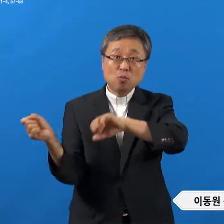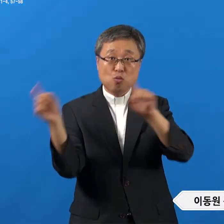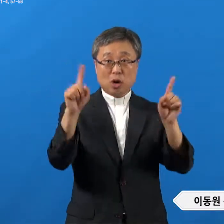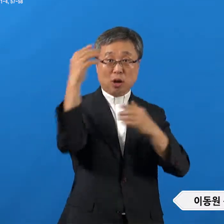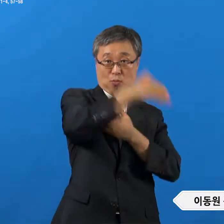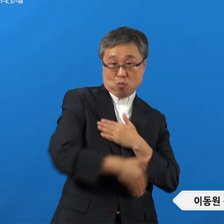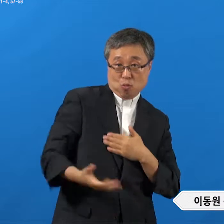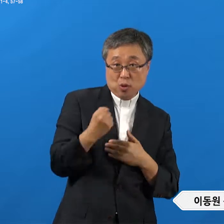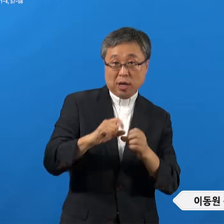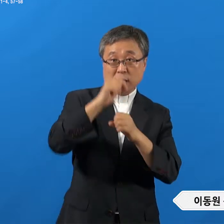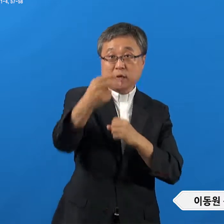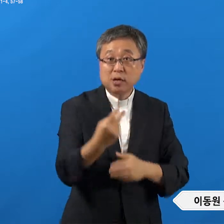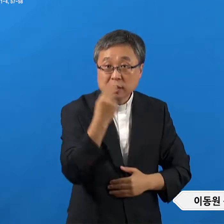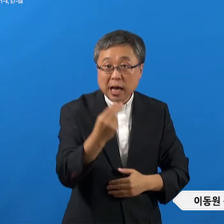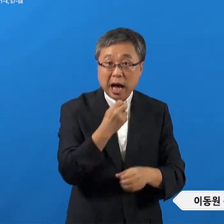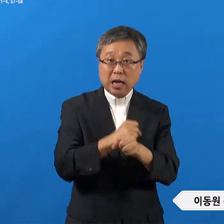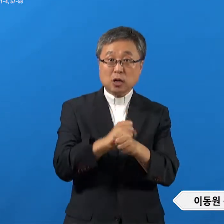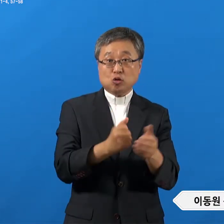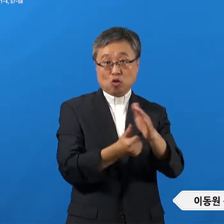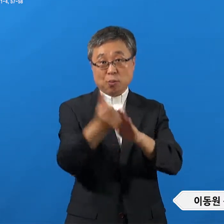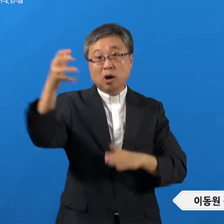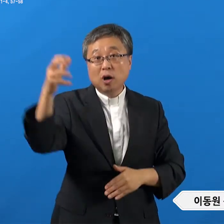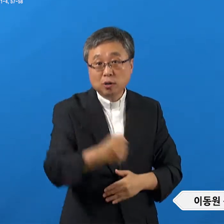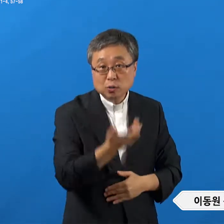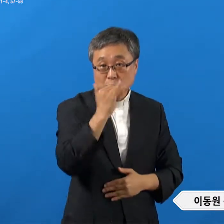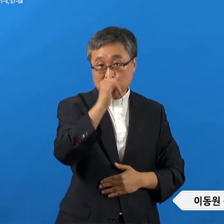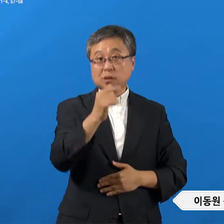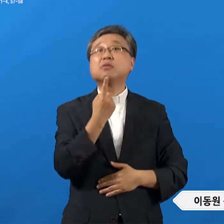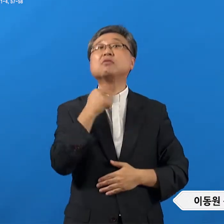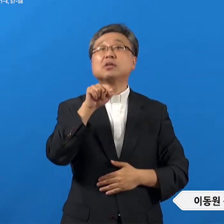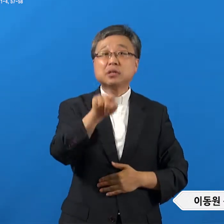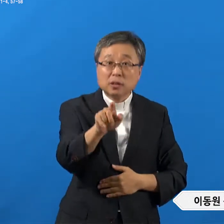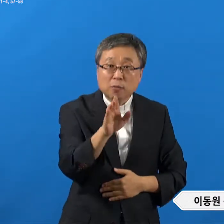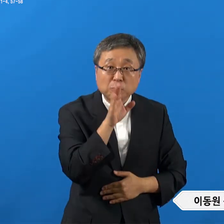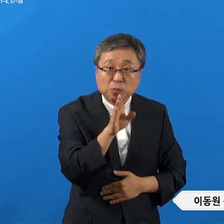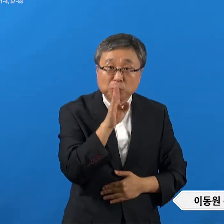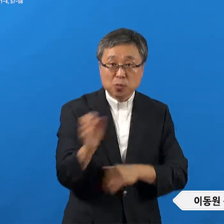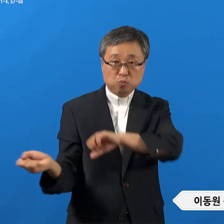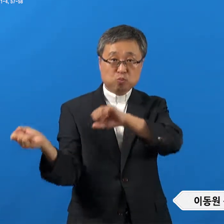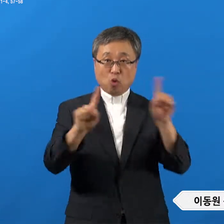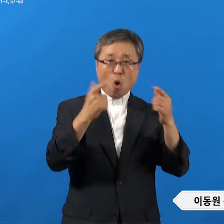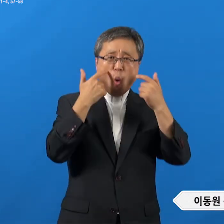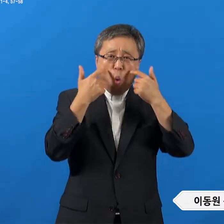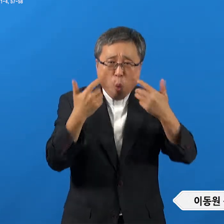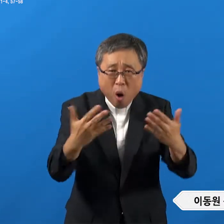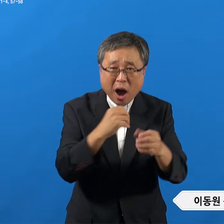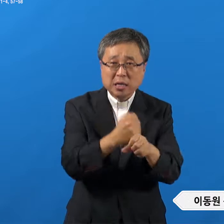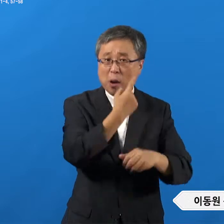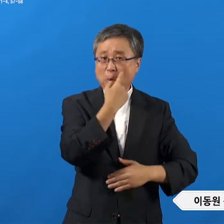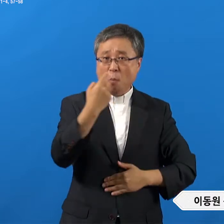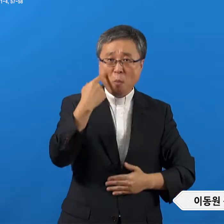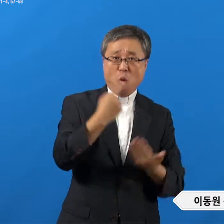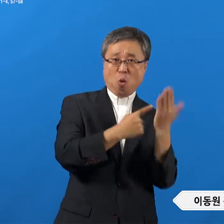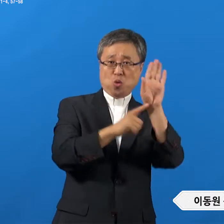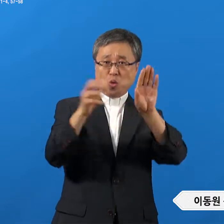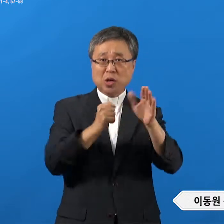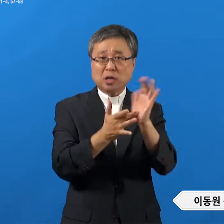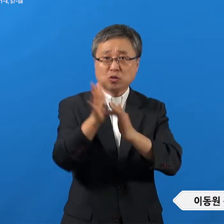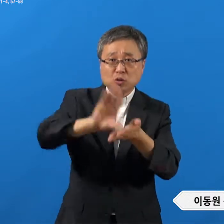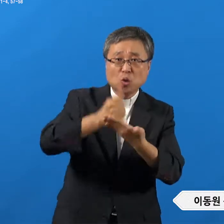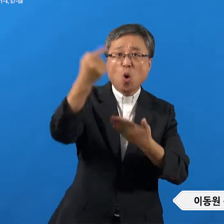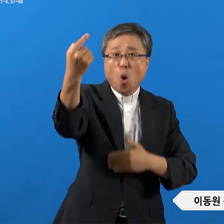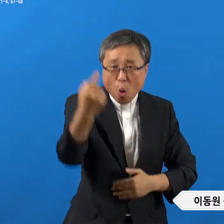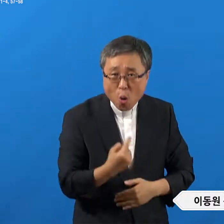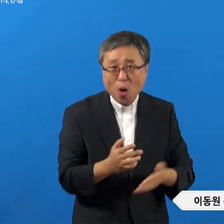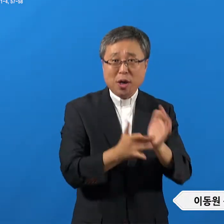부활의 몸으로 영생하는 소망을 얻을 수가 있었던 것입니다. 바로 이 부활의 확실한 보증으로 예수께서